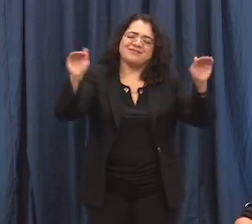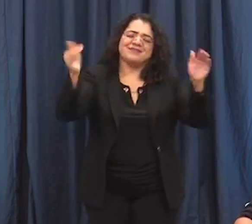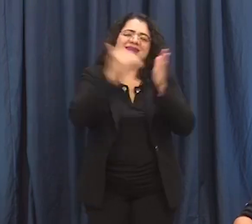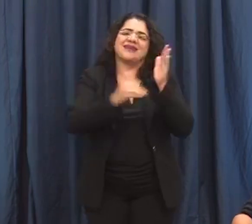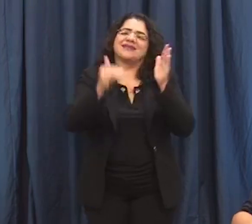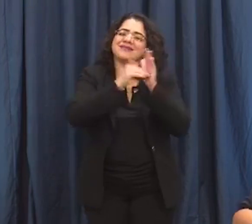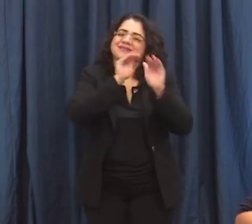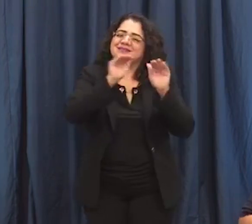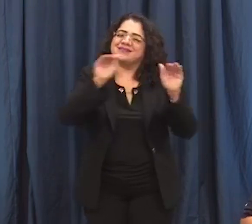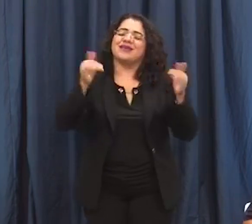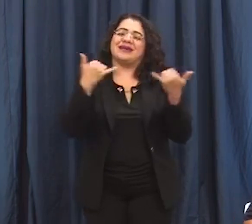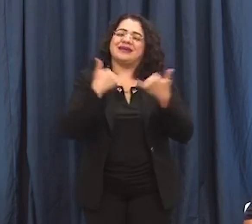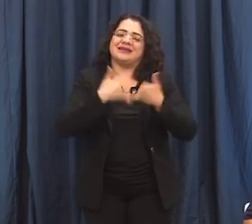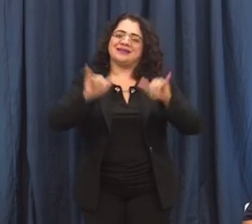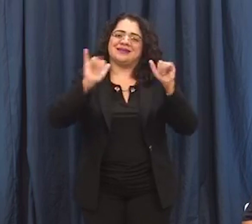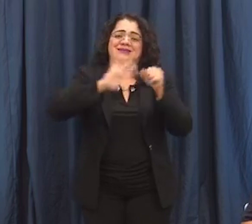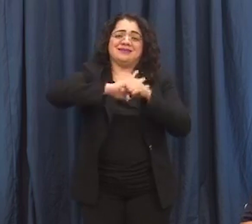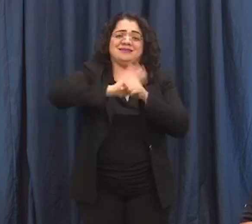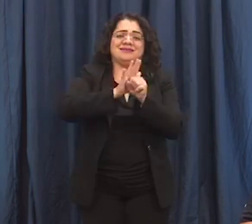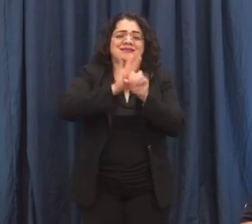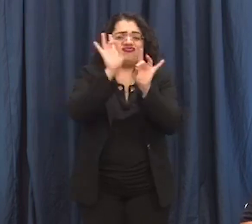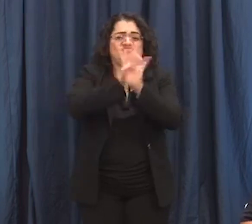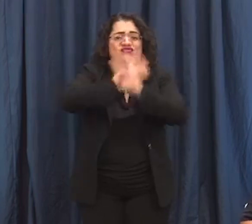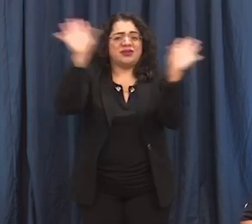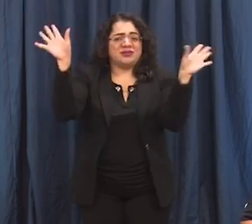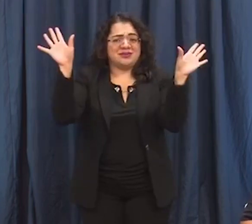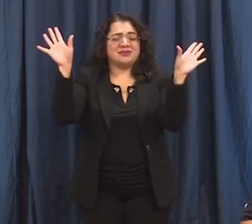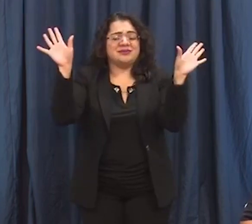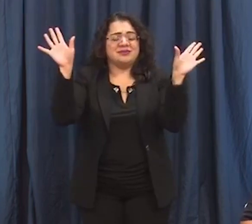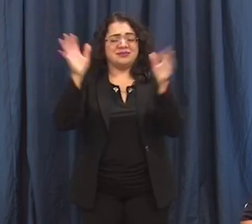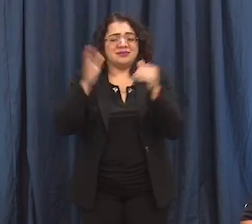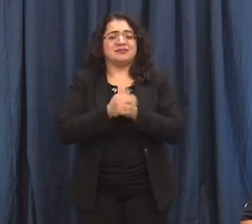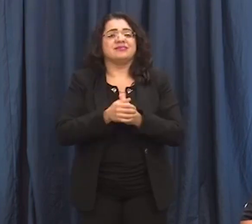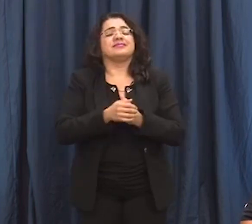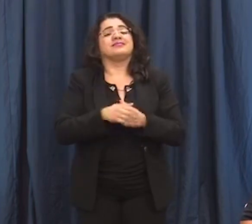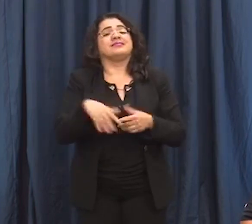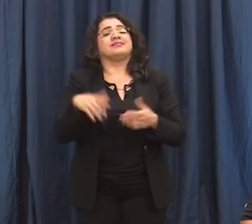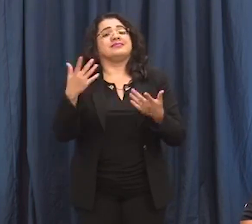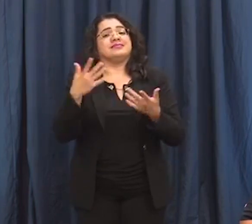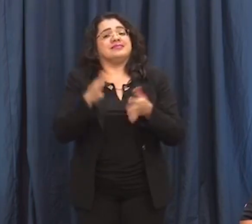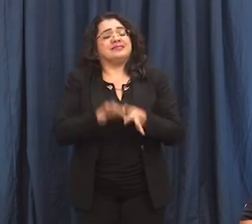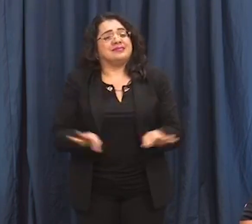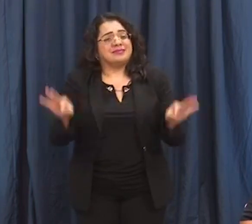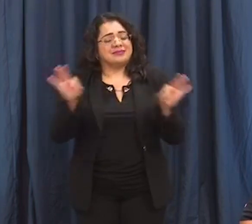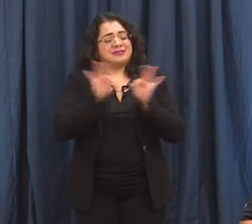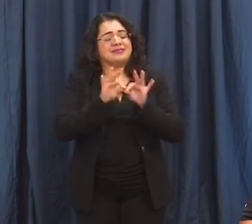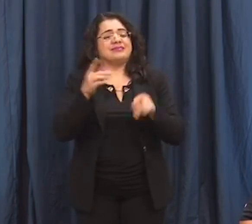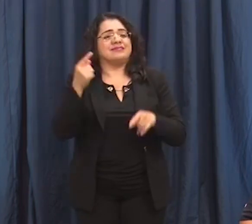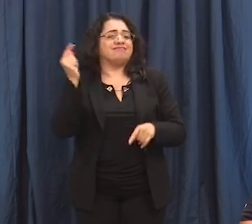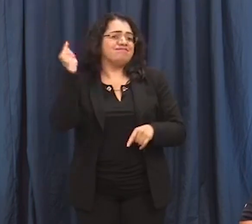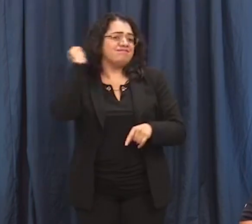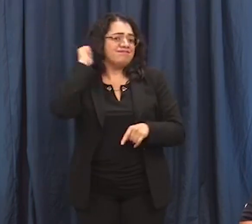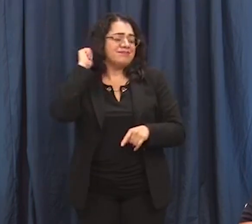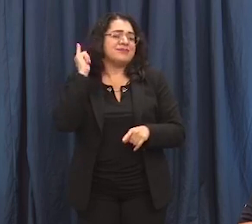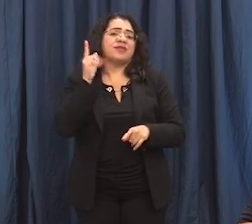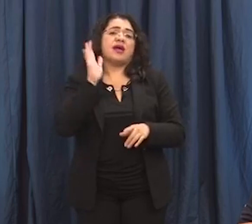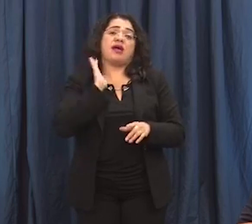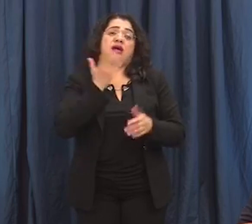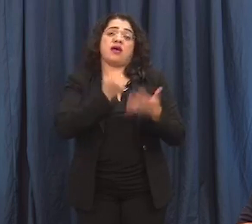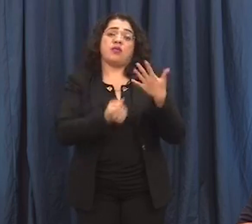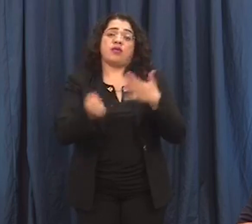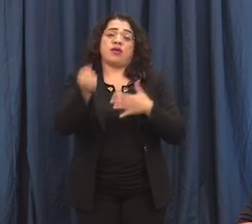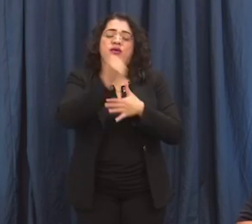emergencia de salud pública, abordar coronavirus y la salud y la seguridad de nuestra comunidad sigue siendo